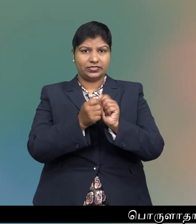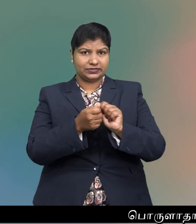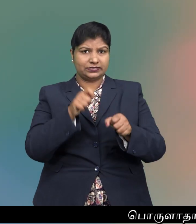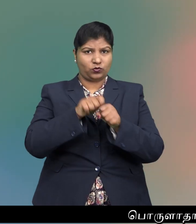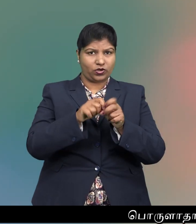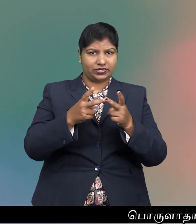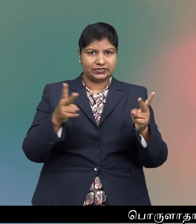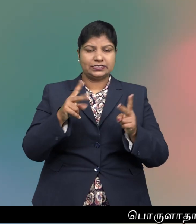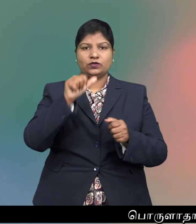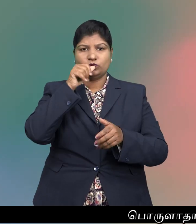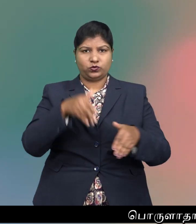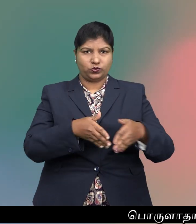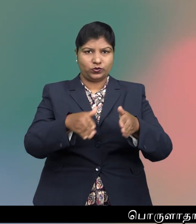பொருளாதாரத்தின் நதிகளின் பங்கு,